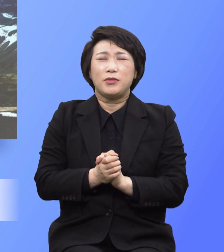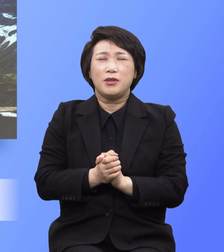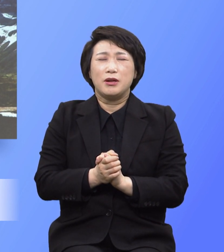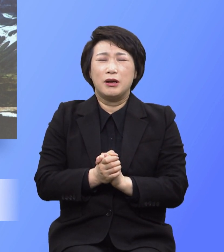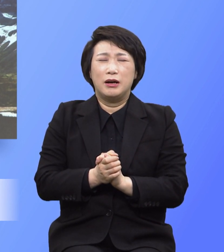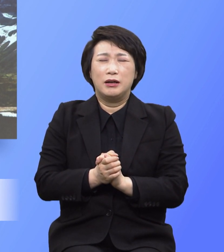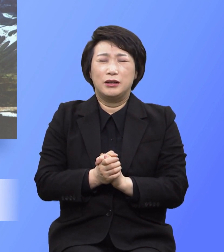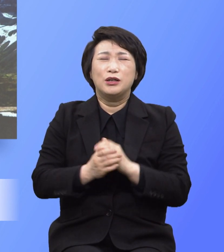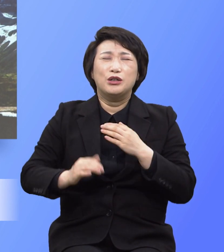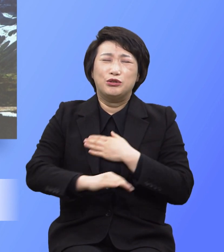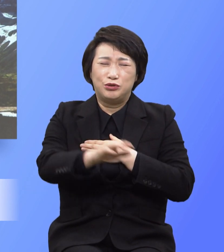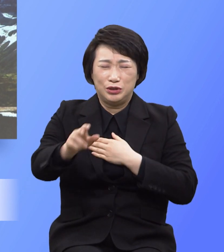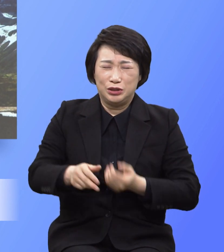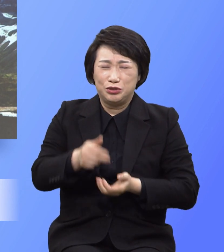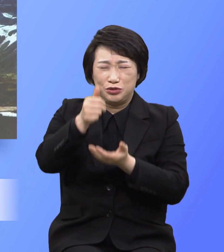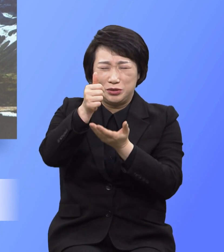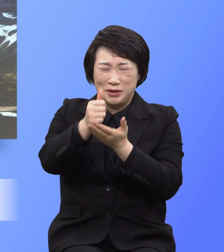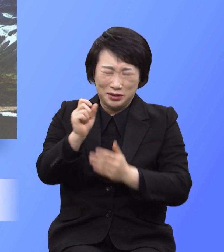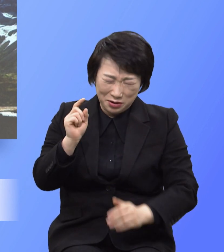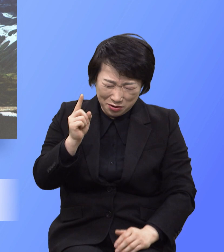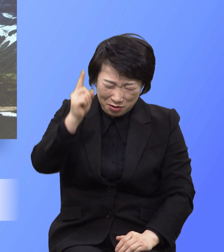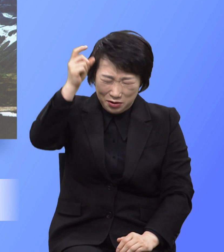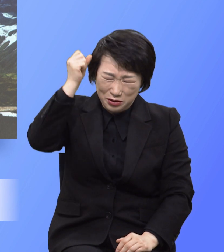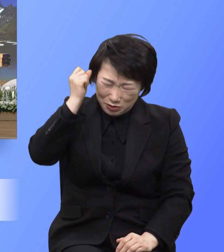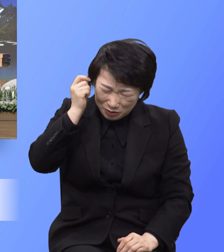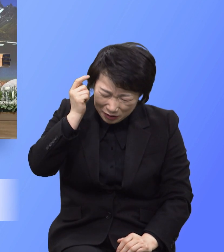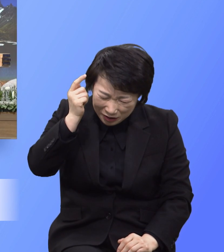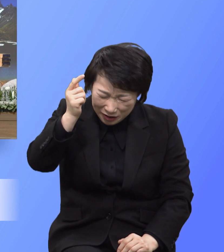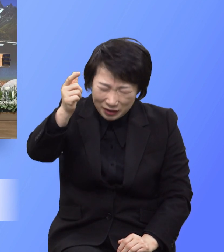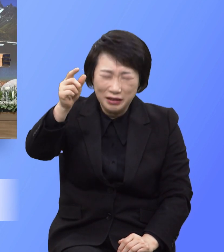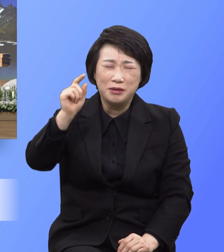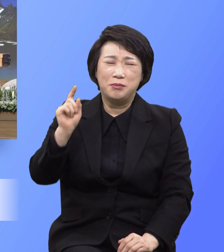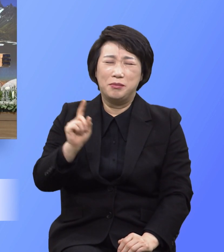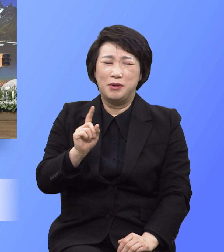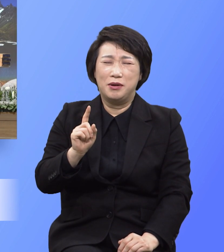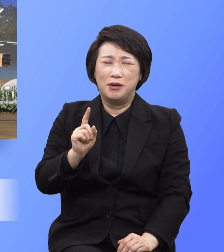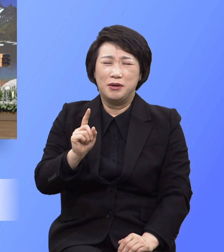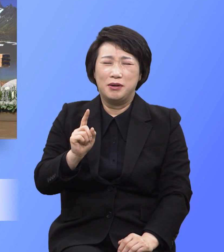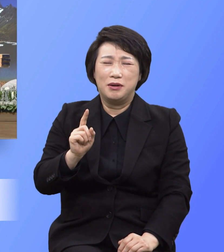우리 주님의 높고 위대하심은